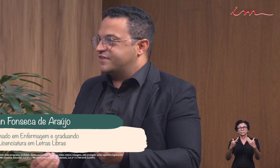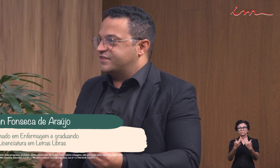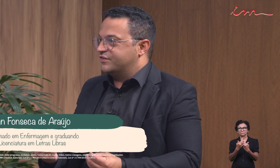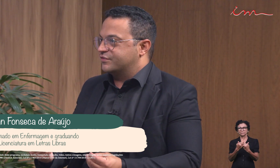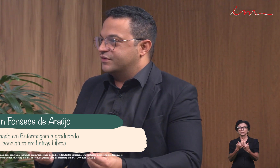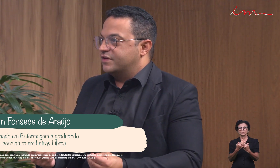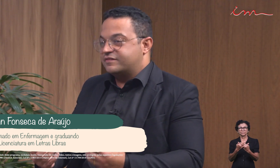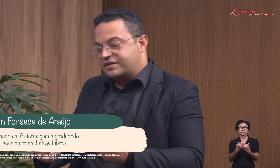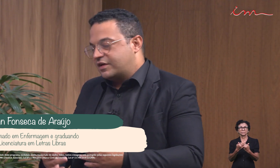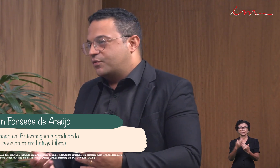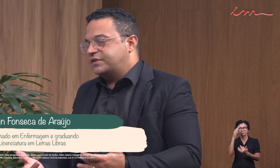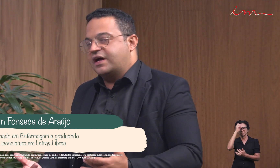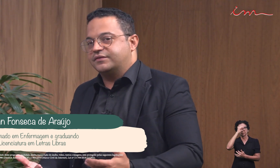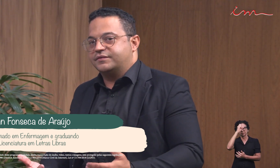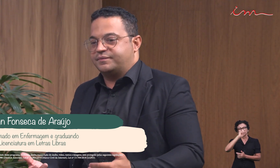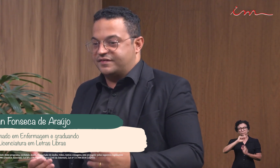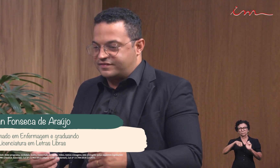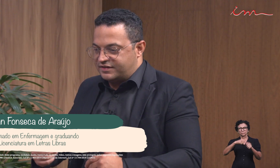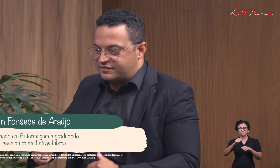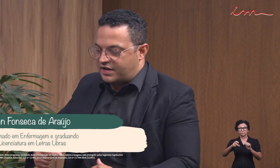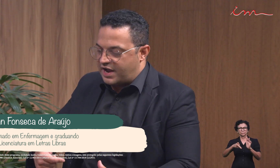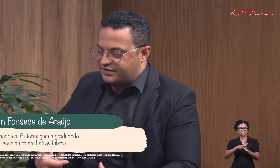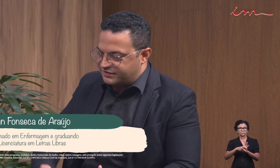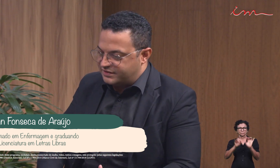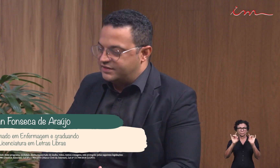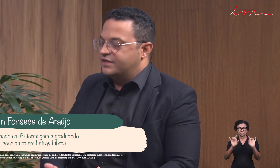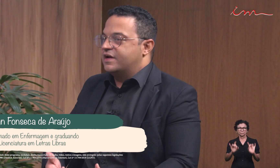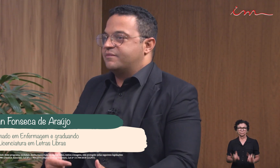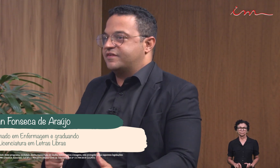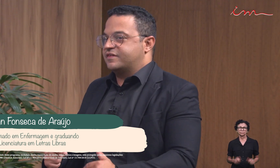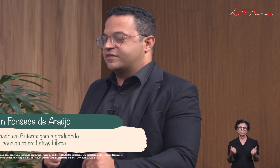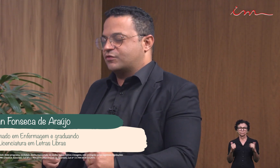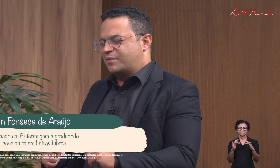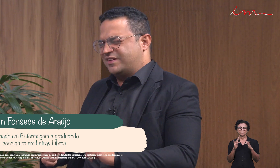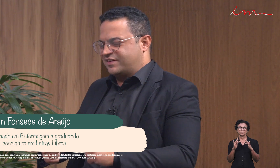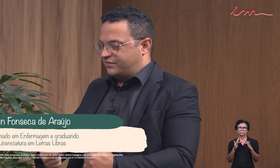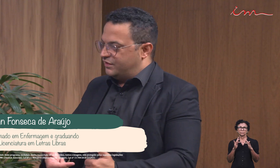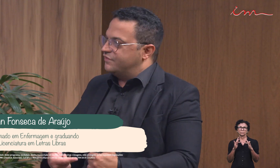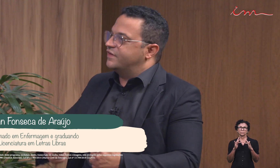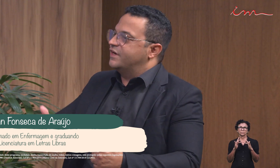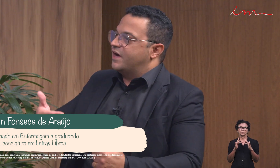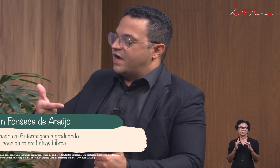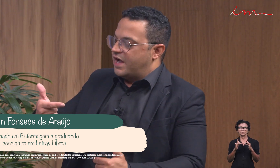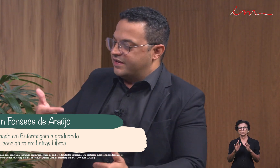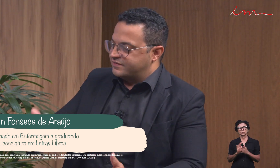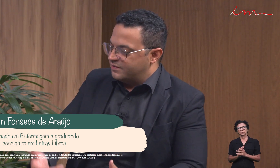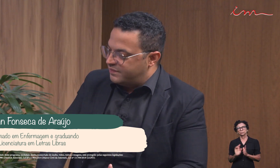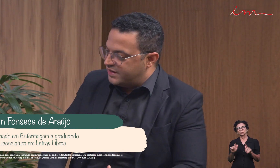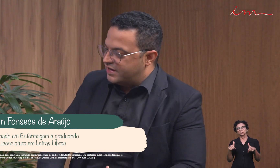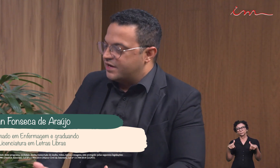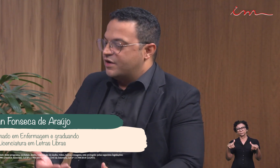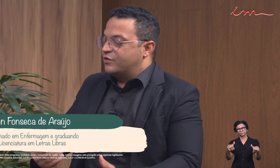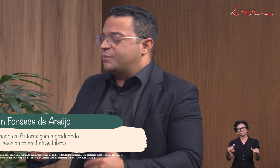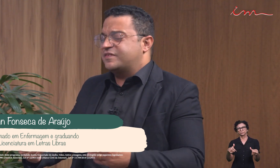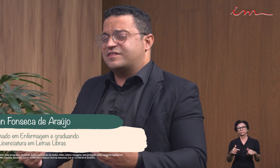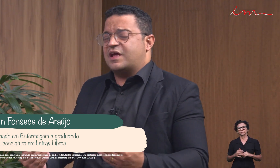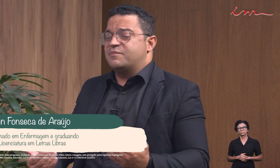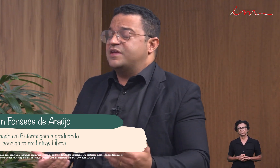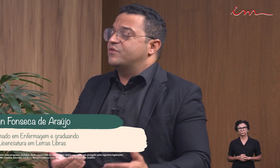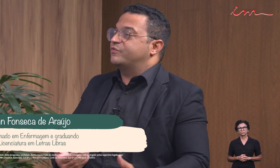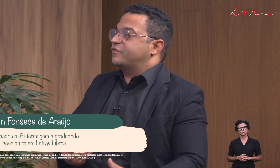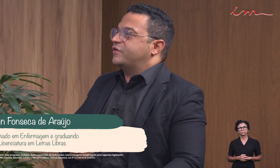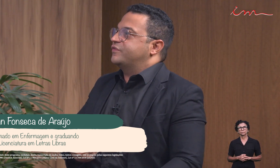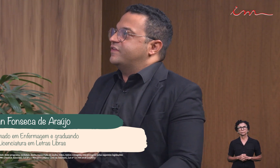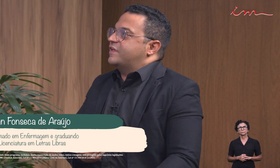você vai fazer isso? Tem que ter contato, precisa agir, precisa tomar iniciativa, receber, não precisa